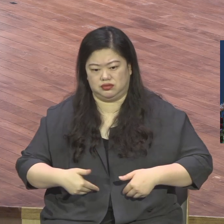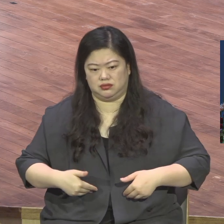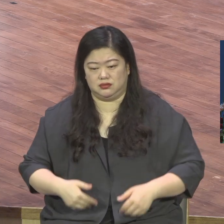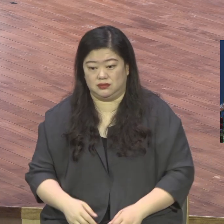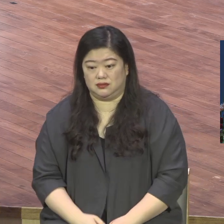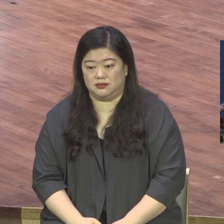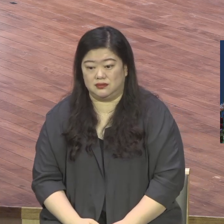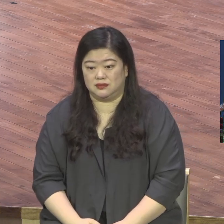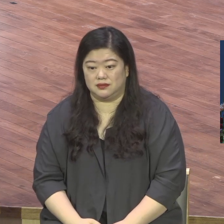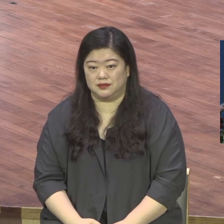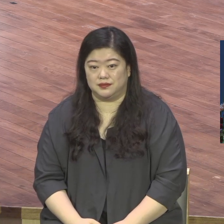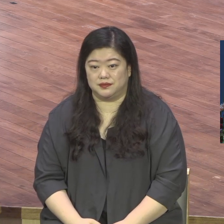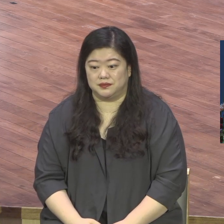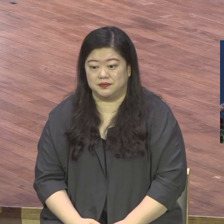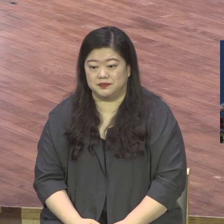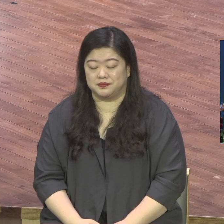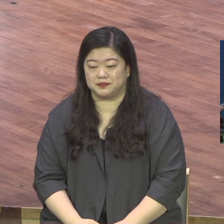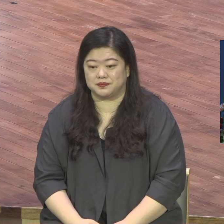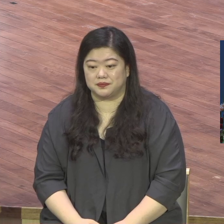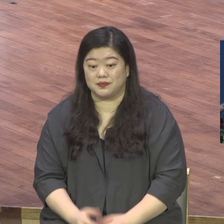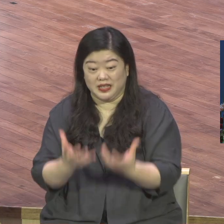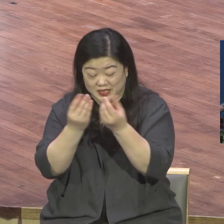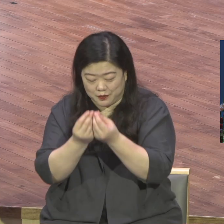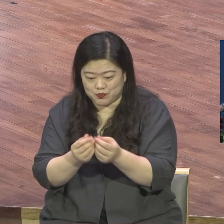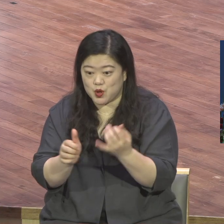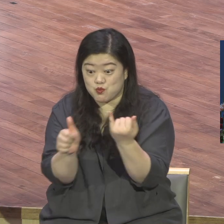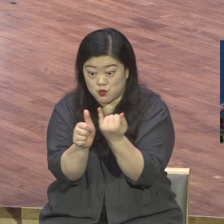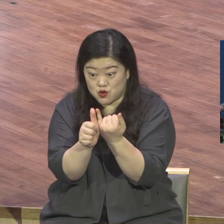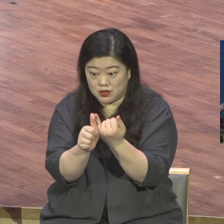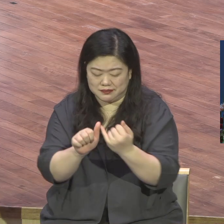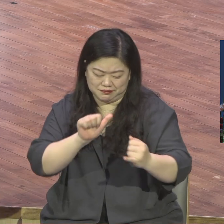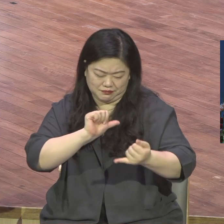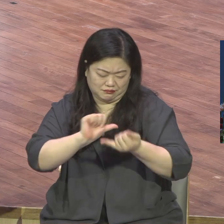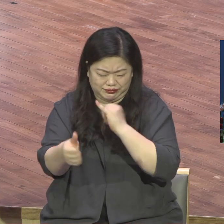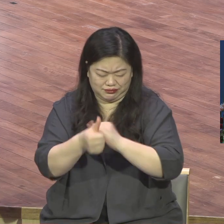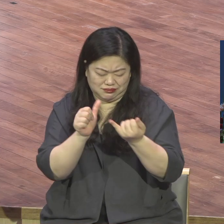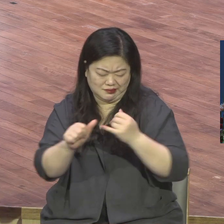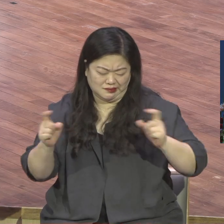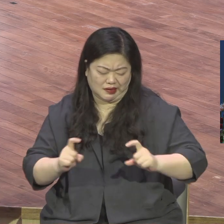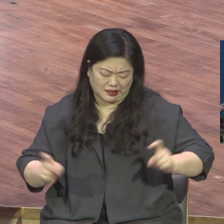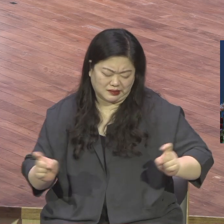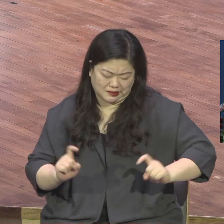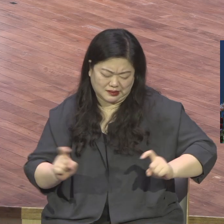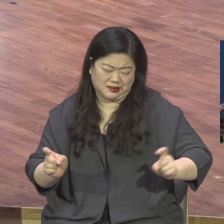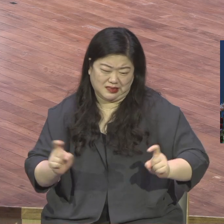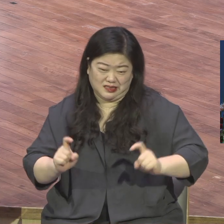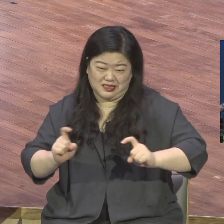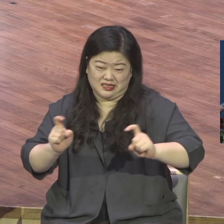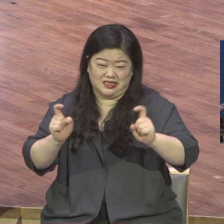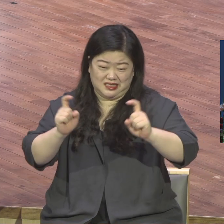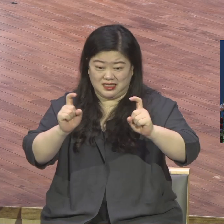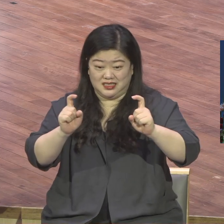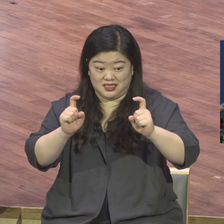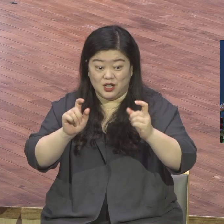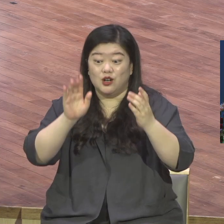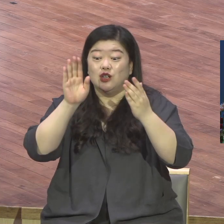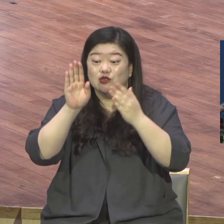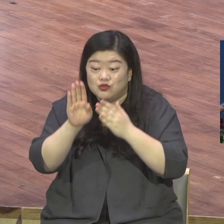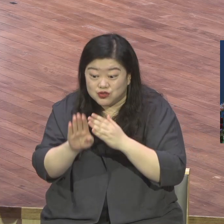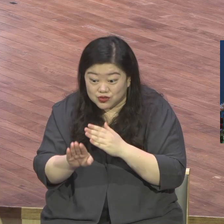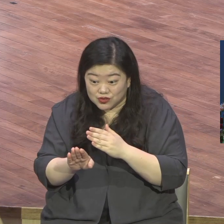성도들이 여러분 보세요. 부부싸움도 그렇지, 부부싸움. 부부싸움을 했을 때 누가